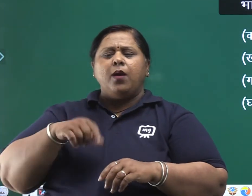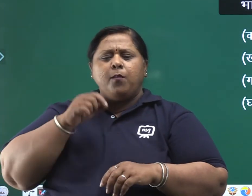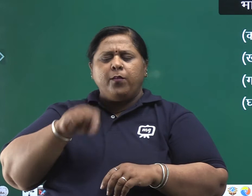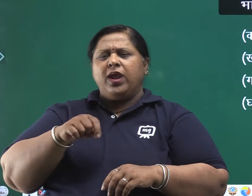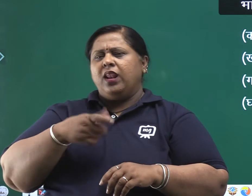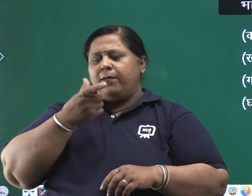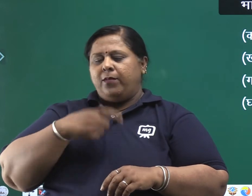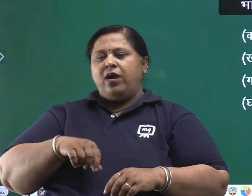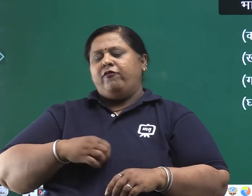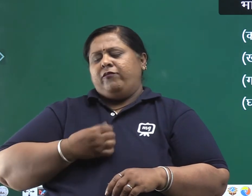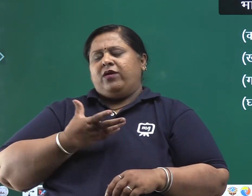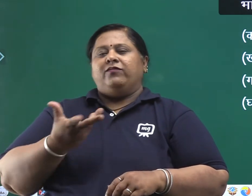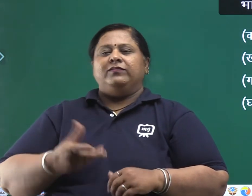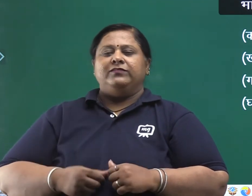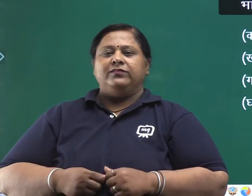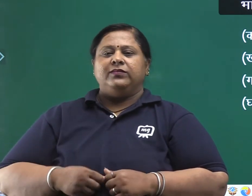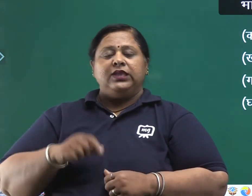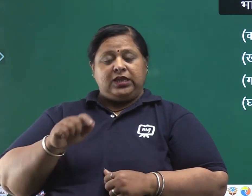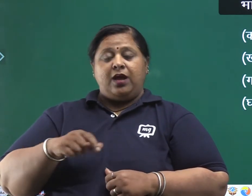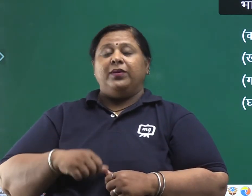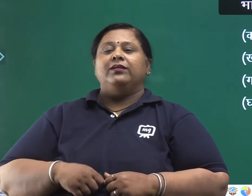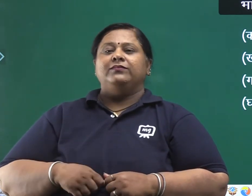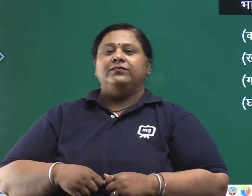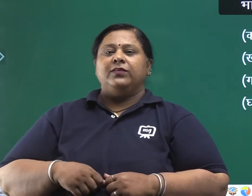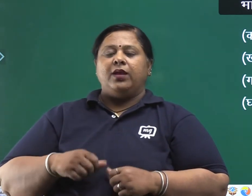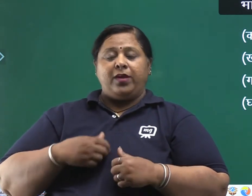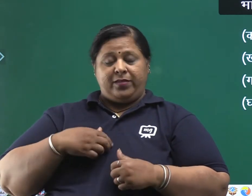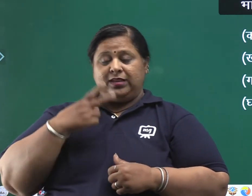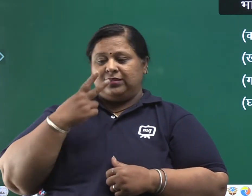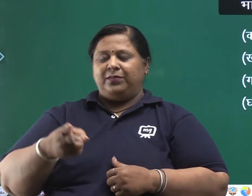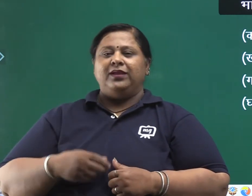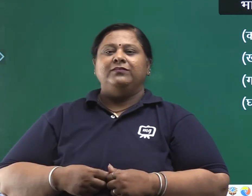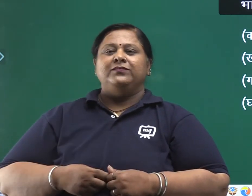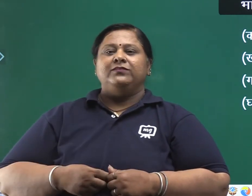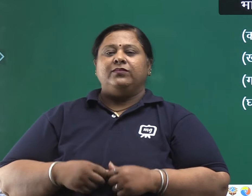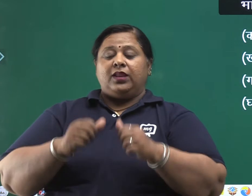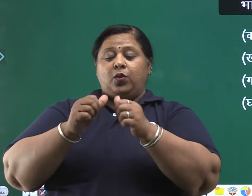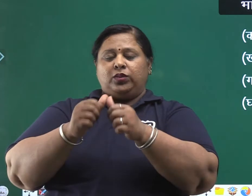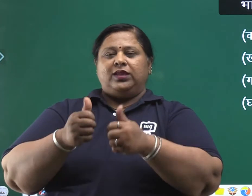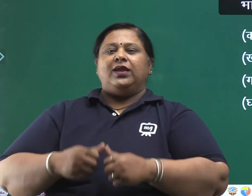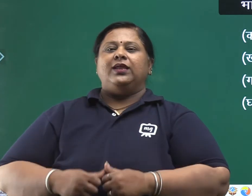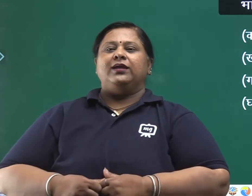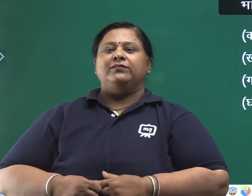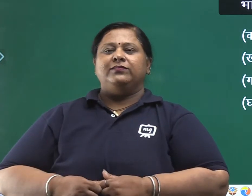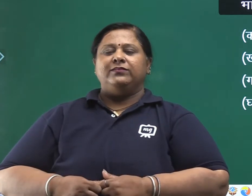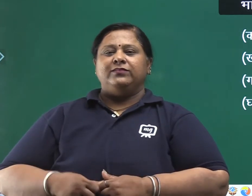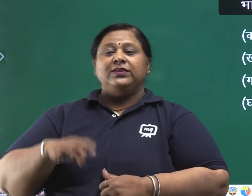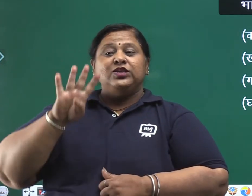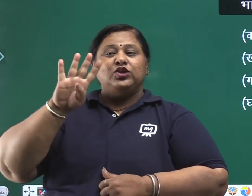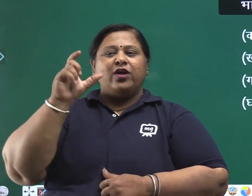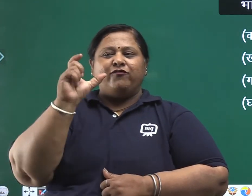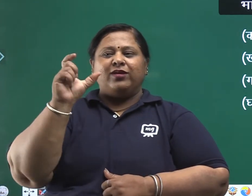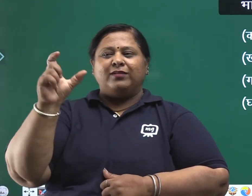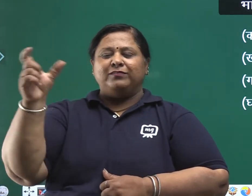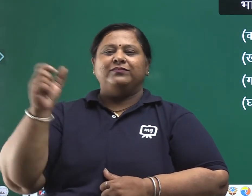है। बच्चों, यहाँ पर हमारे सामने उत्तर के लिए 4